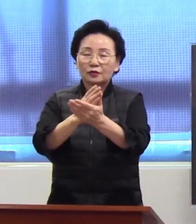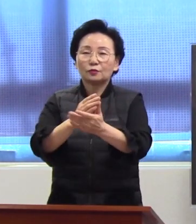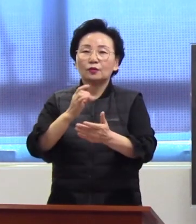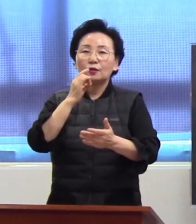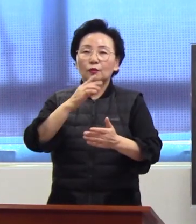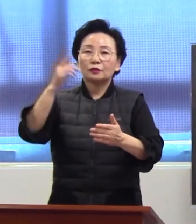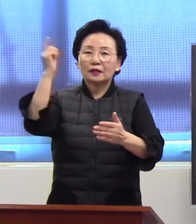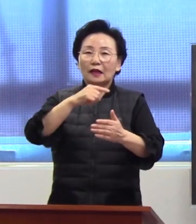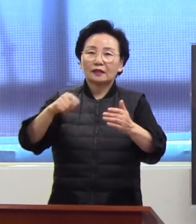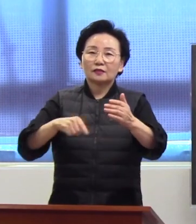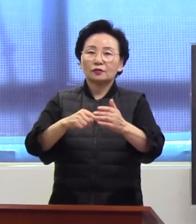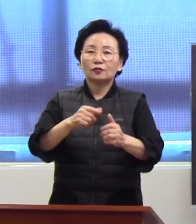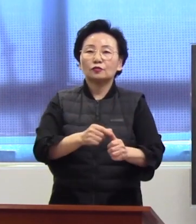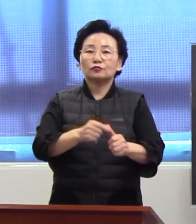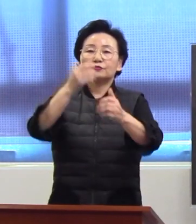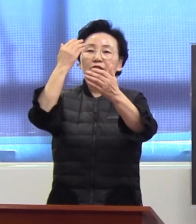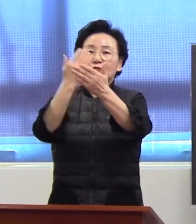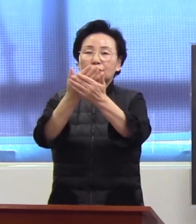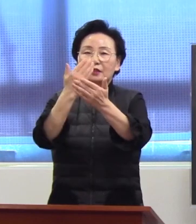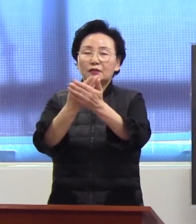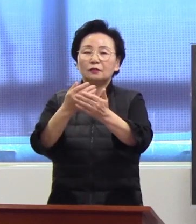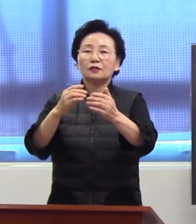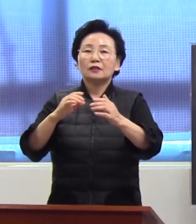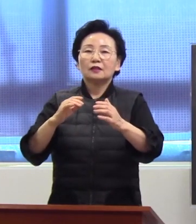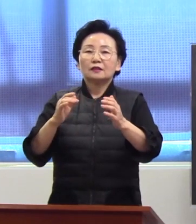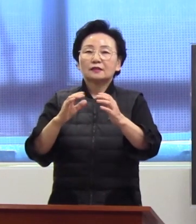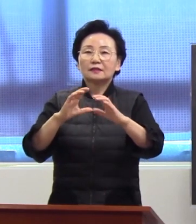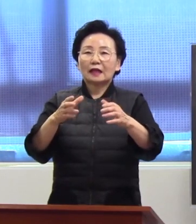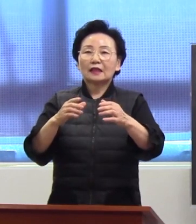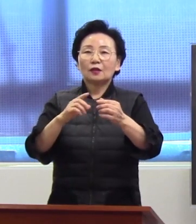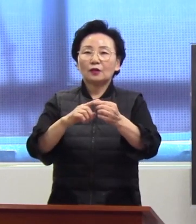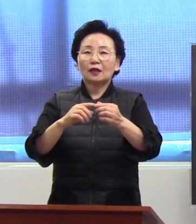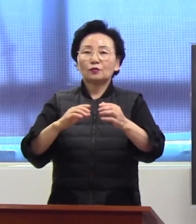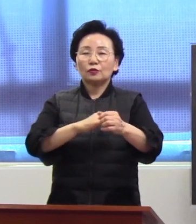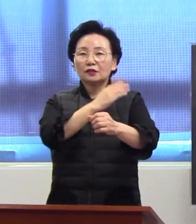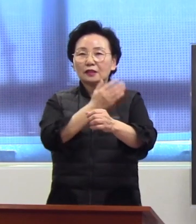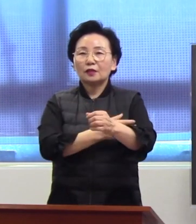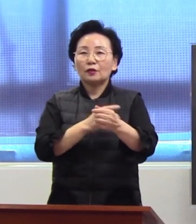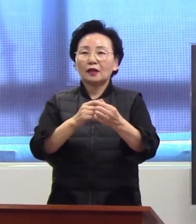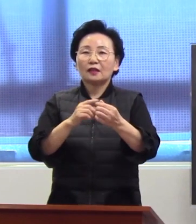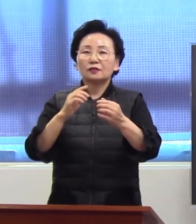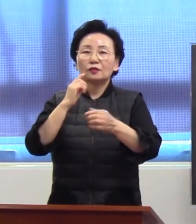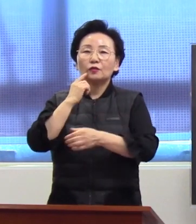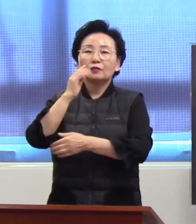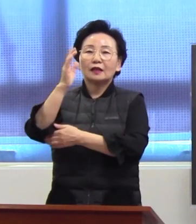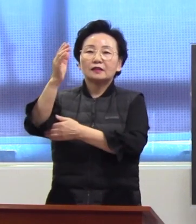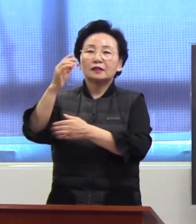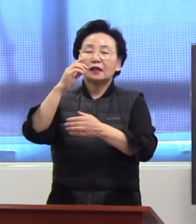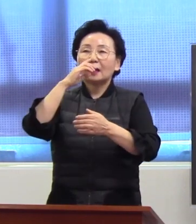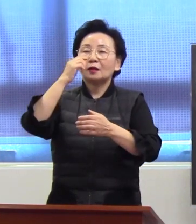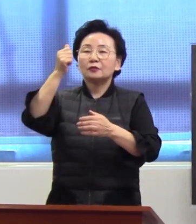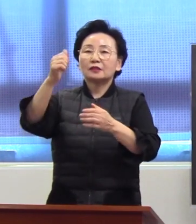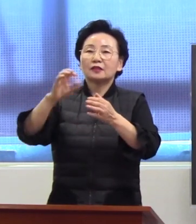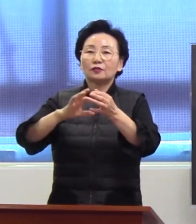마옵시고 오직 앞에서 우리의 주시고 나라와 권세와 영광이 아버지께